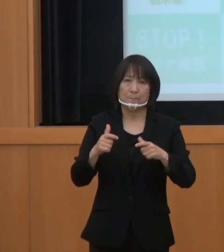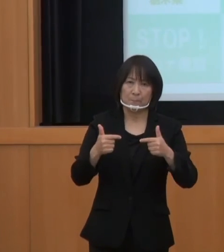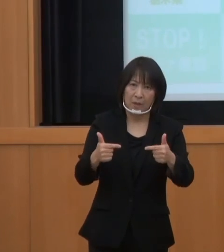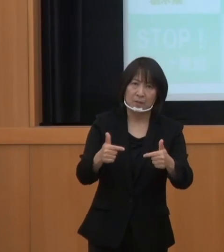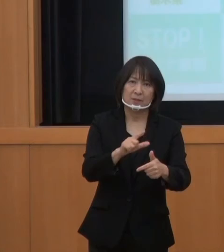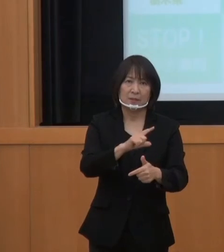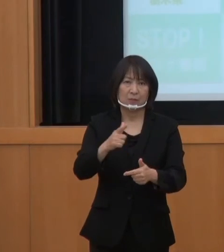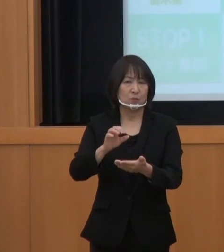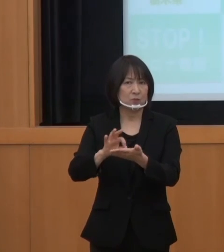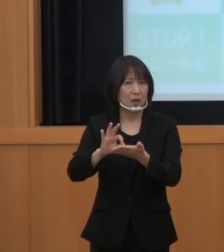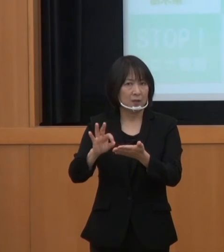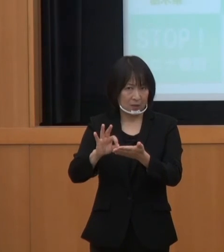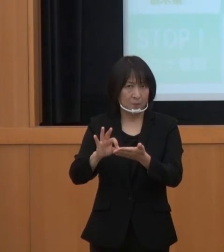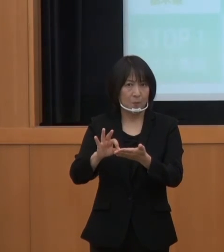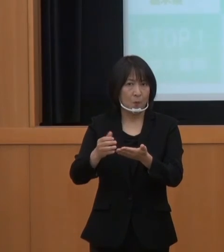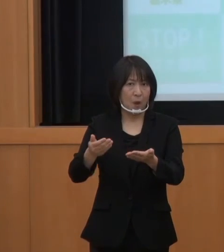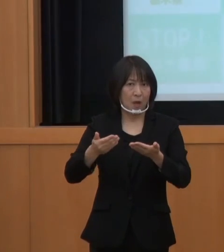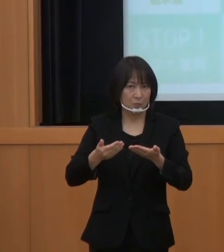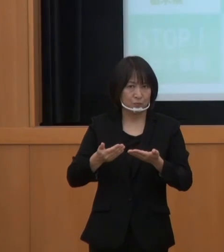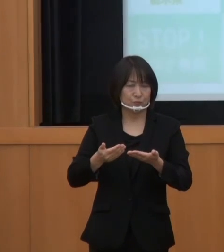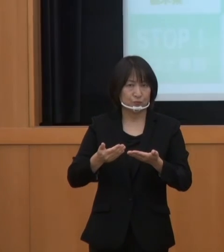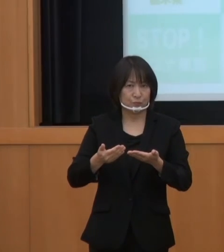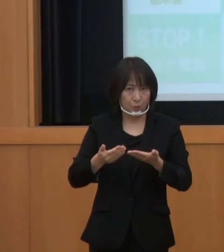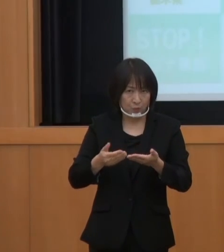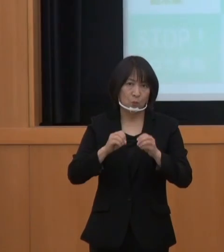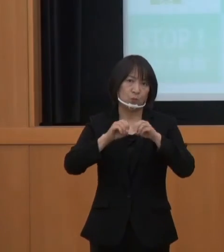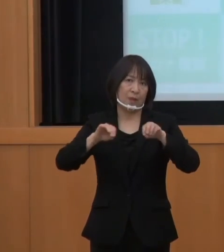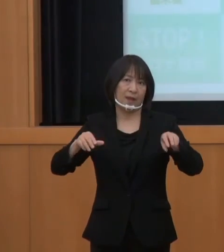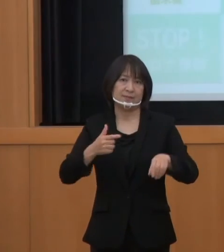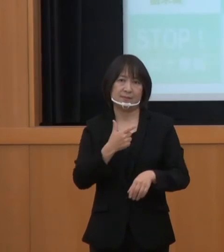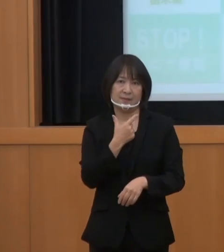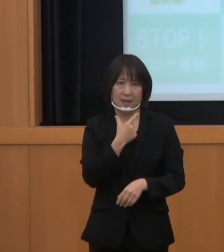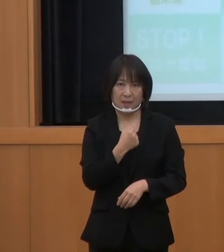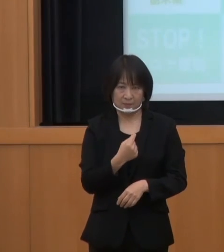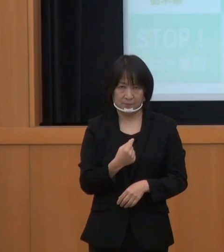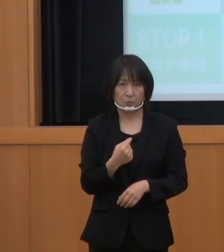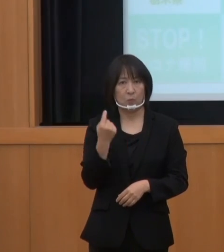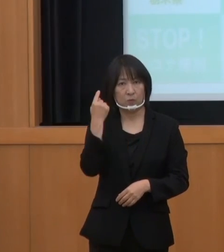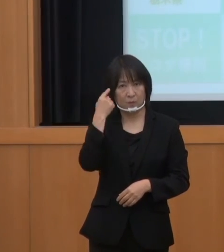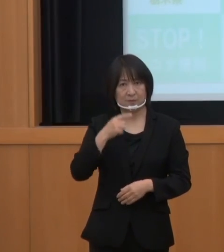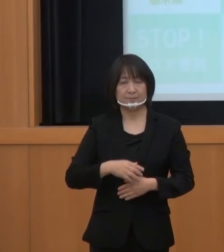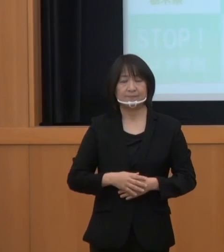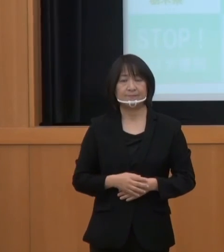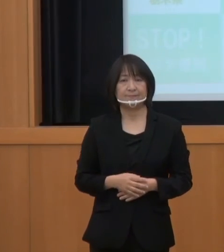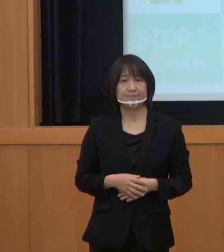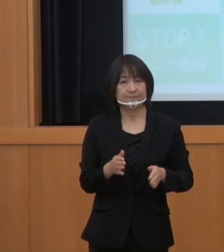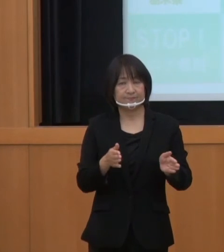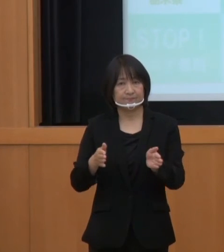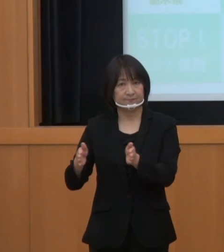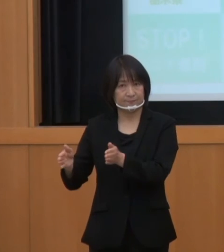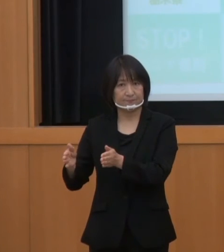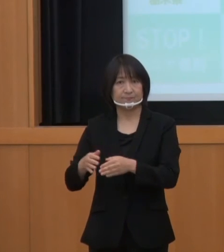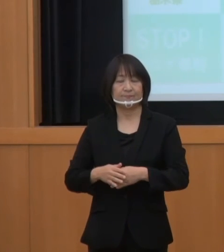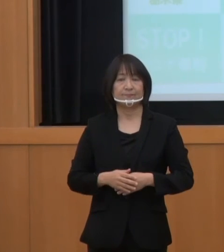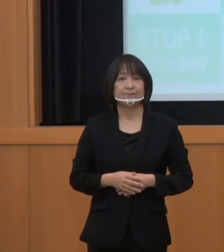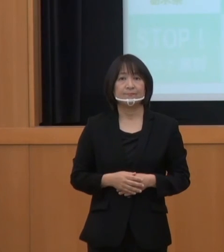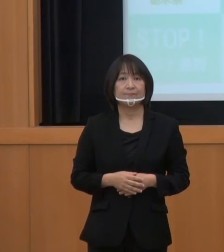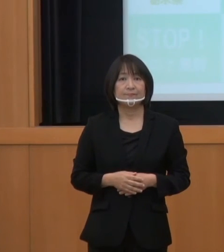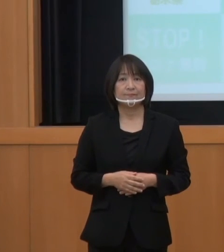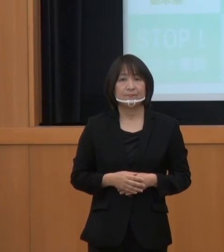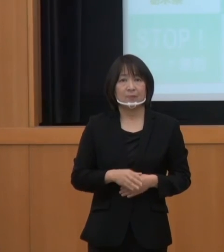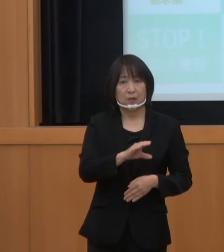よう広く促してまいりたいというふうに思っております。また一方で駐